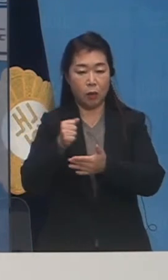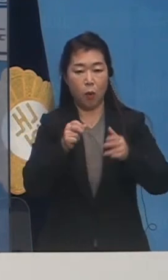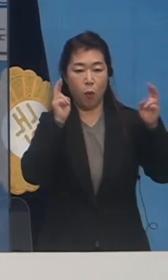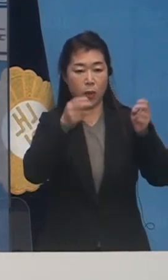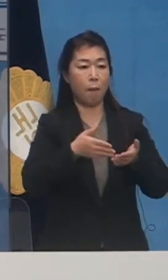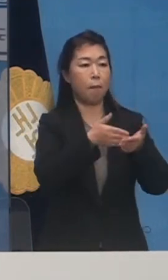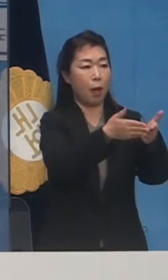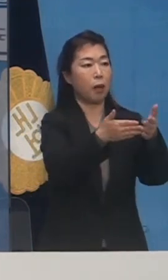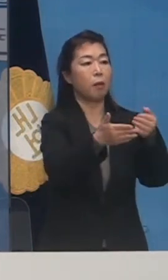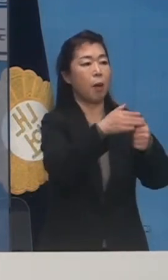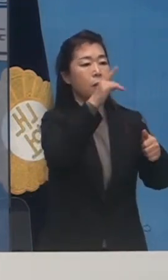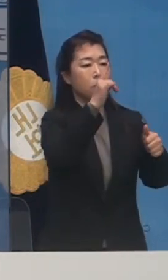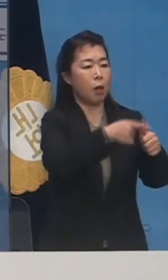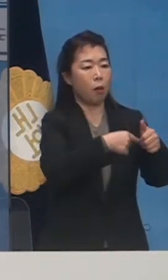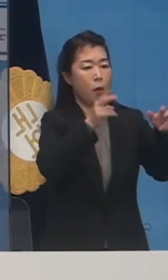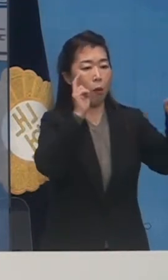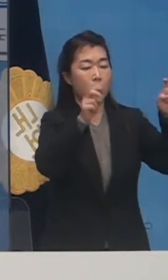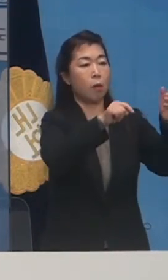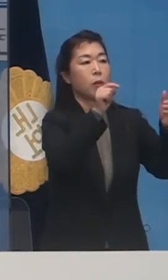제기하자 회사는